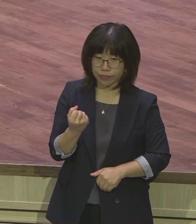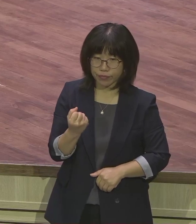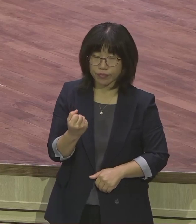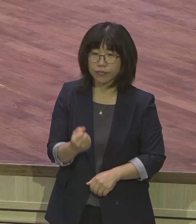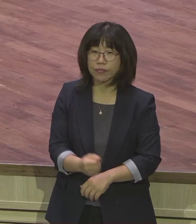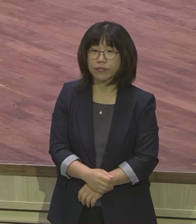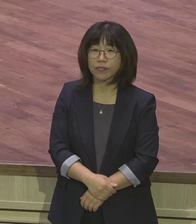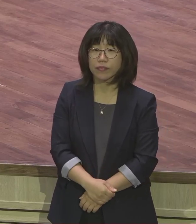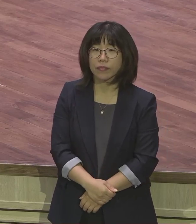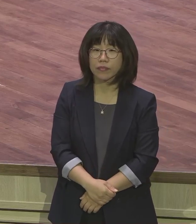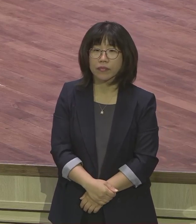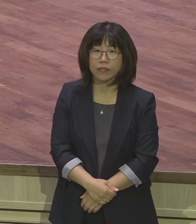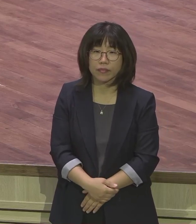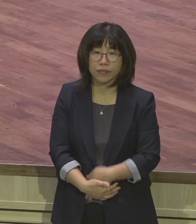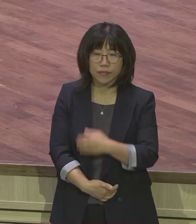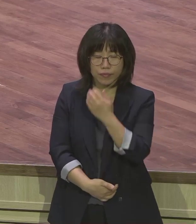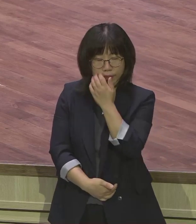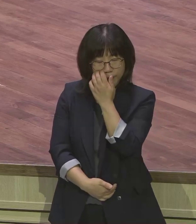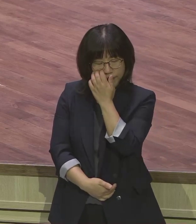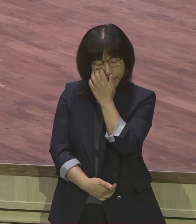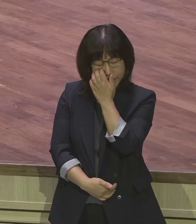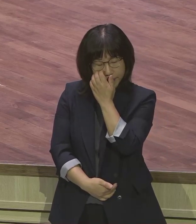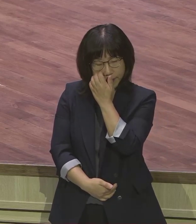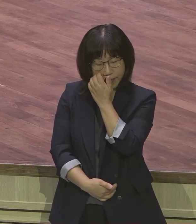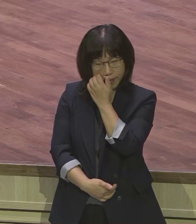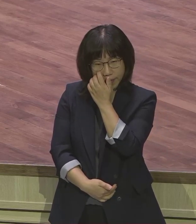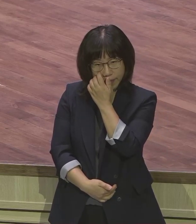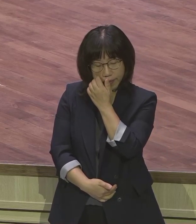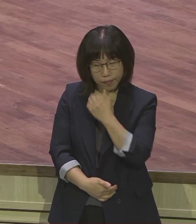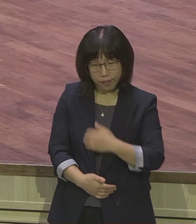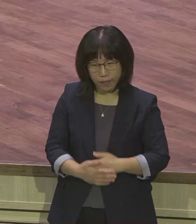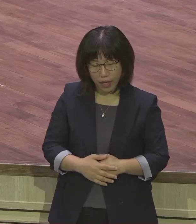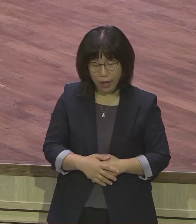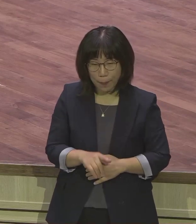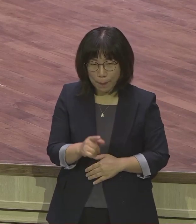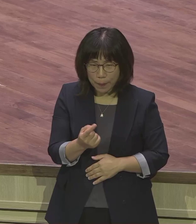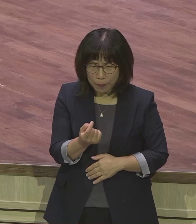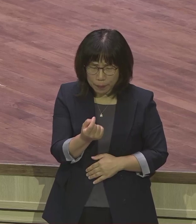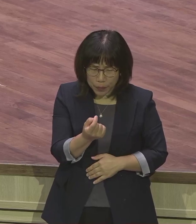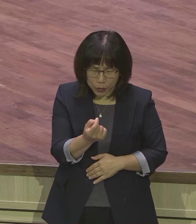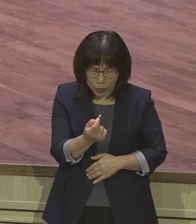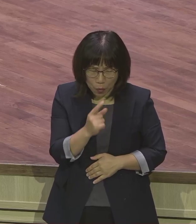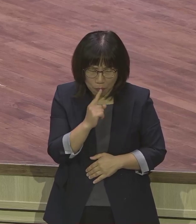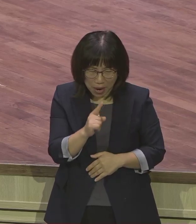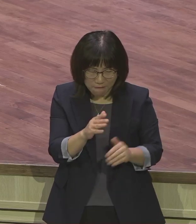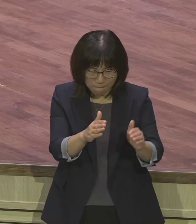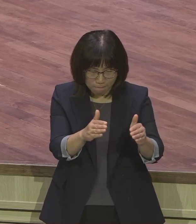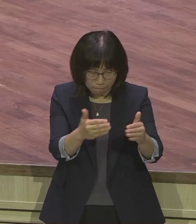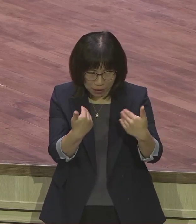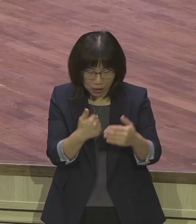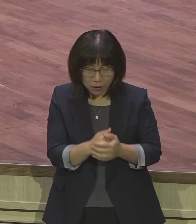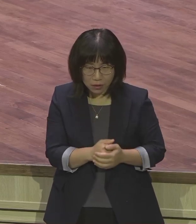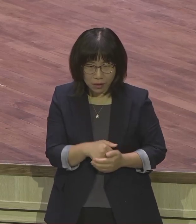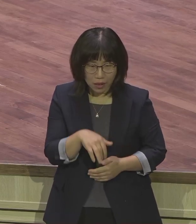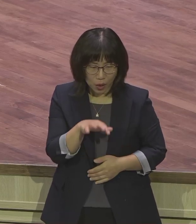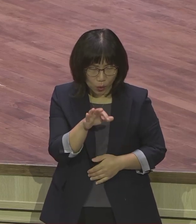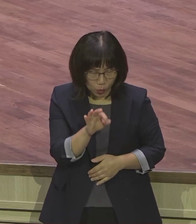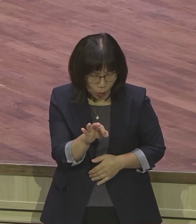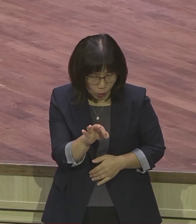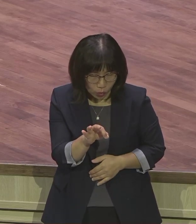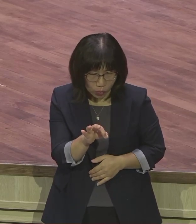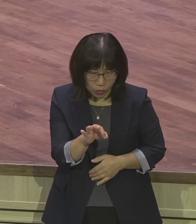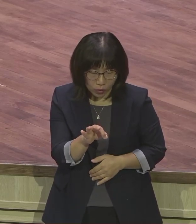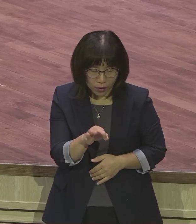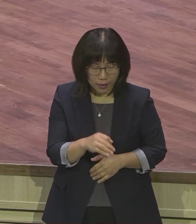일이 여러분 그래서 하시길 바랍니다 조그만한 말 한마디 조그만한 거고 물질을 말해 그것 때문에